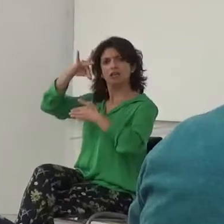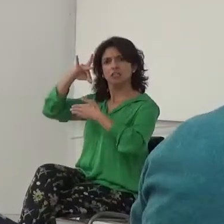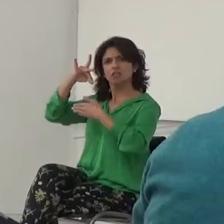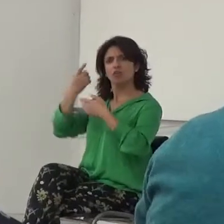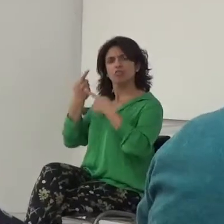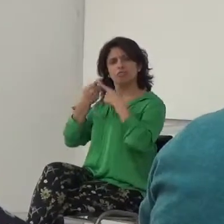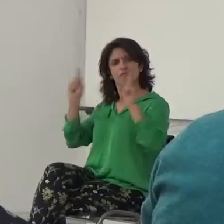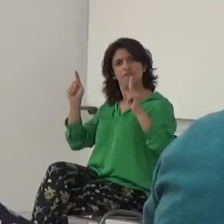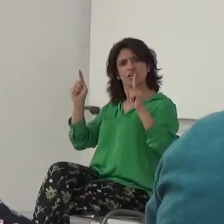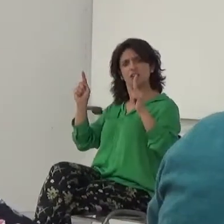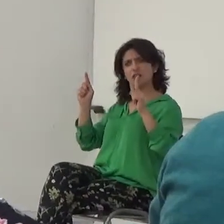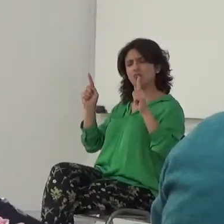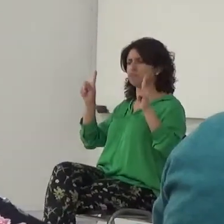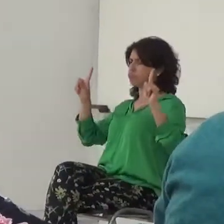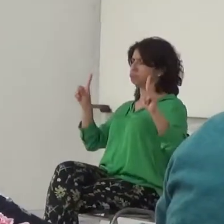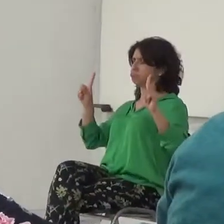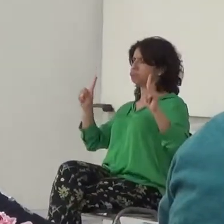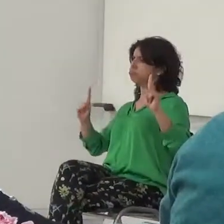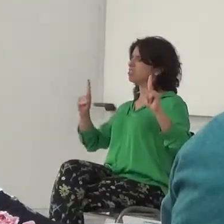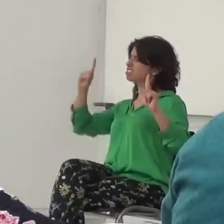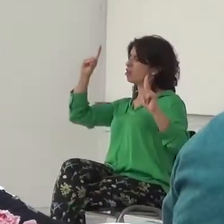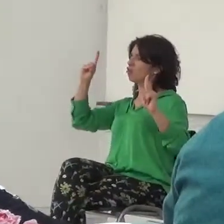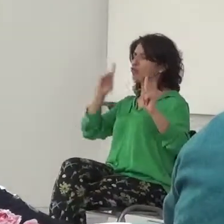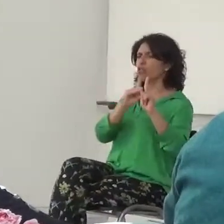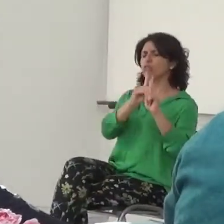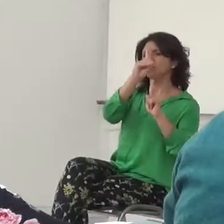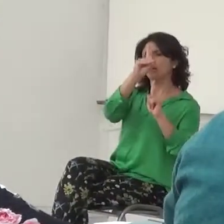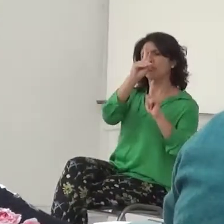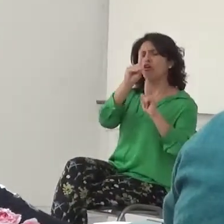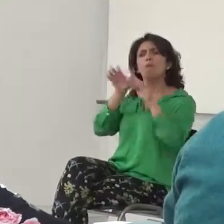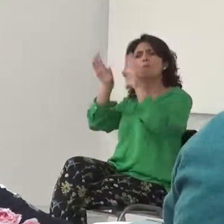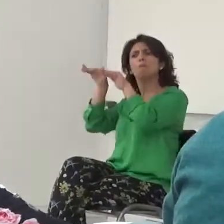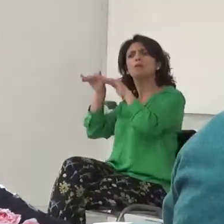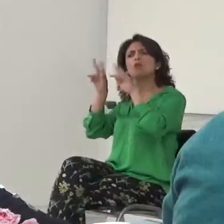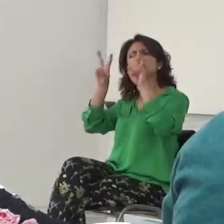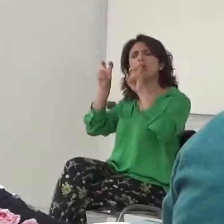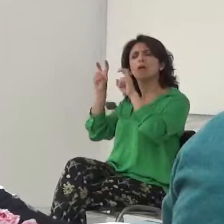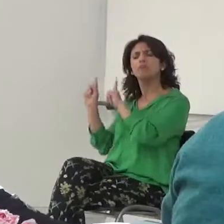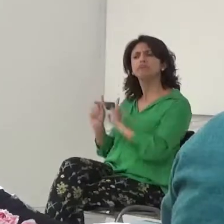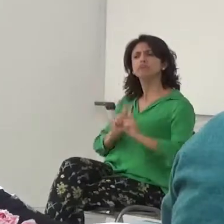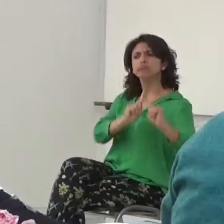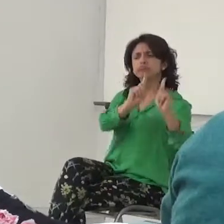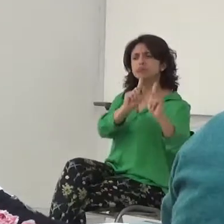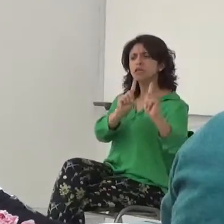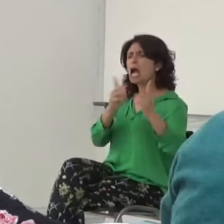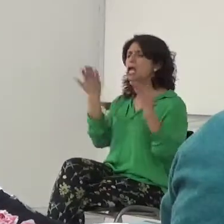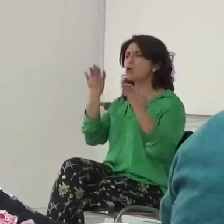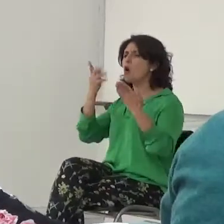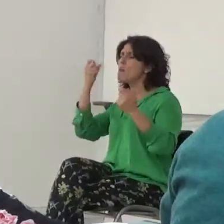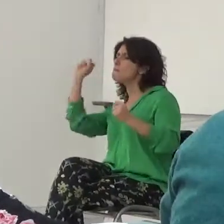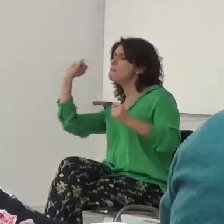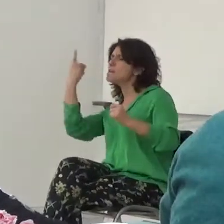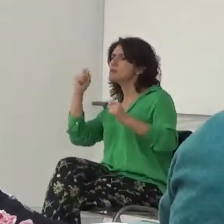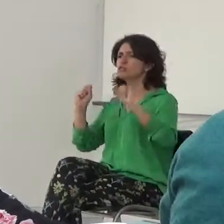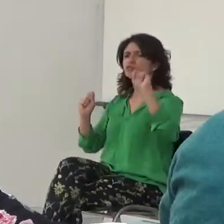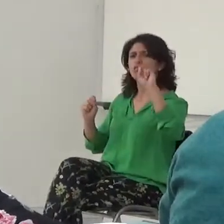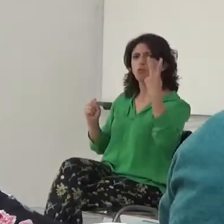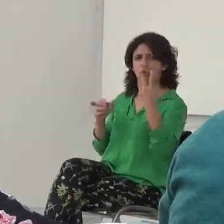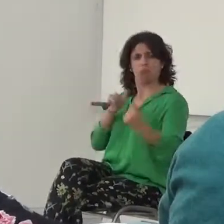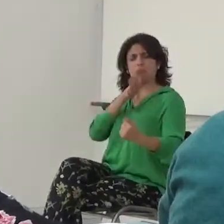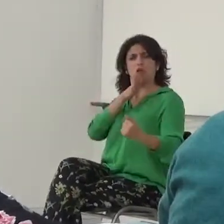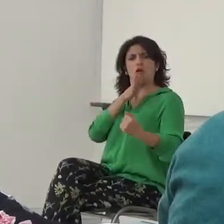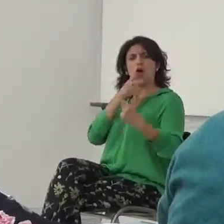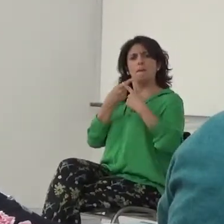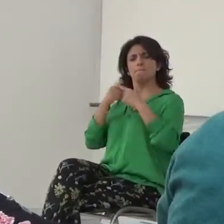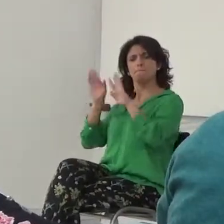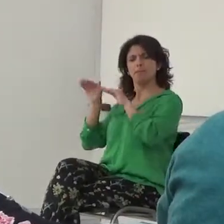distintos? ¿Responden al mismo tema? Hay que enumerarlo, modificarlo. La incrustación de otras